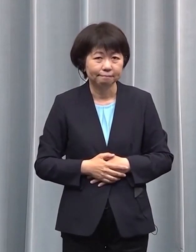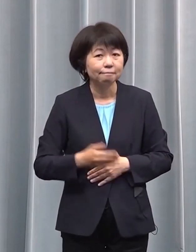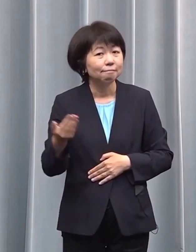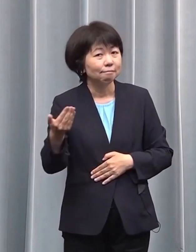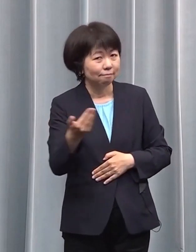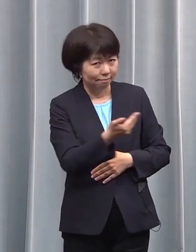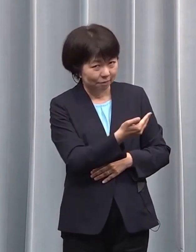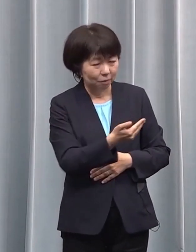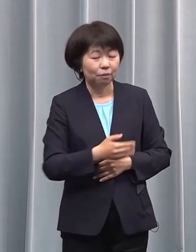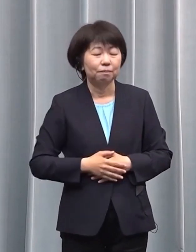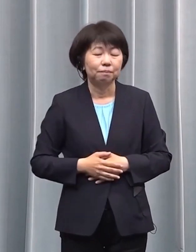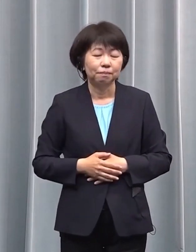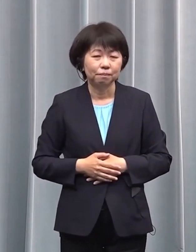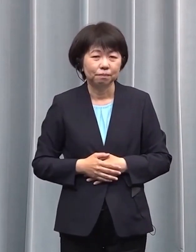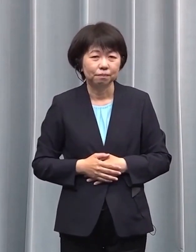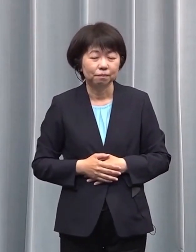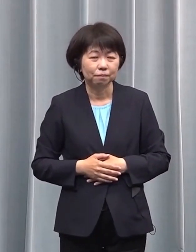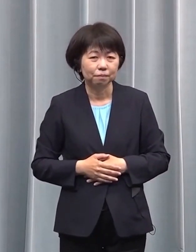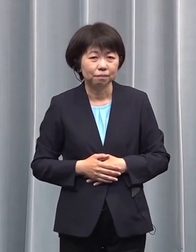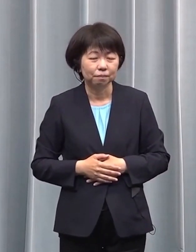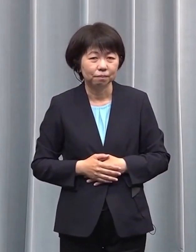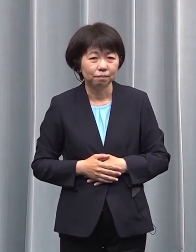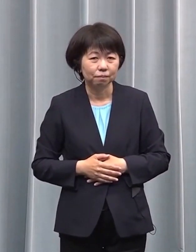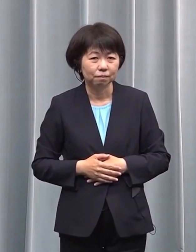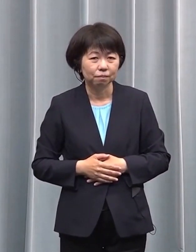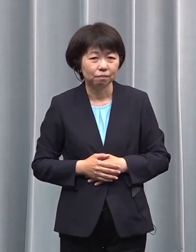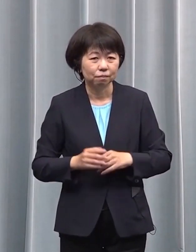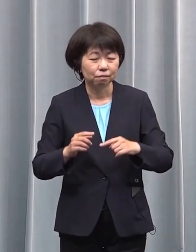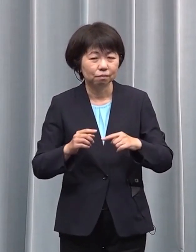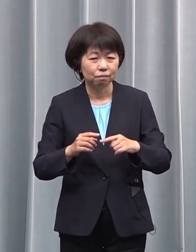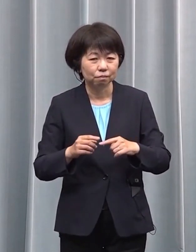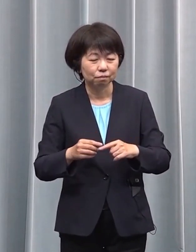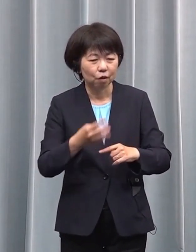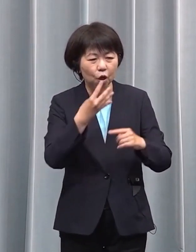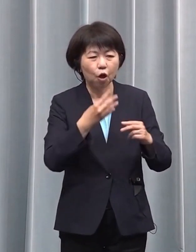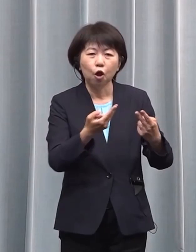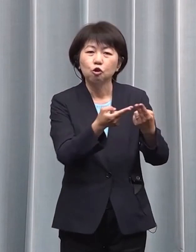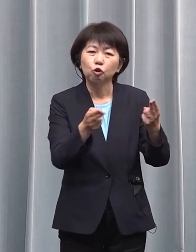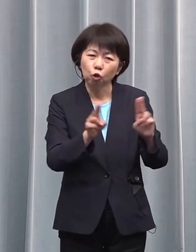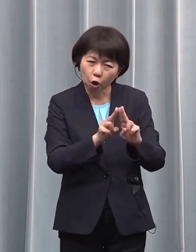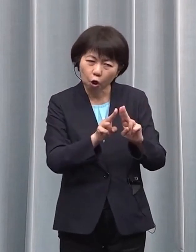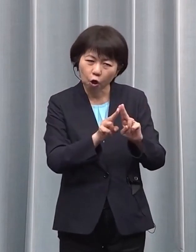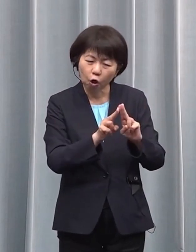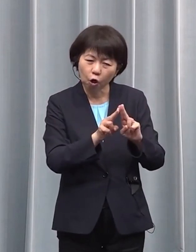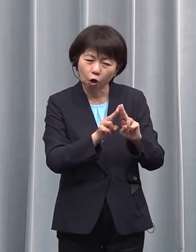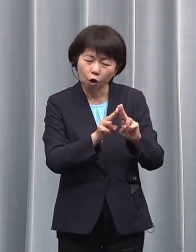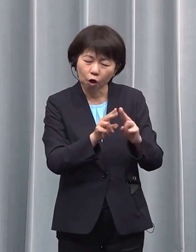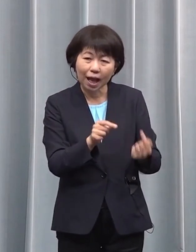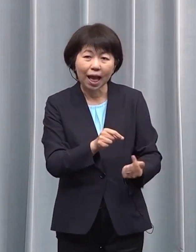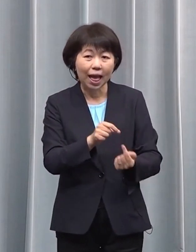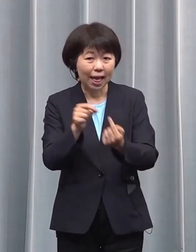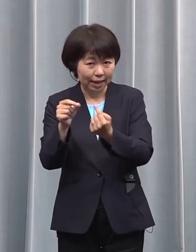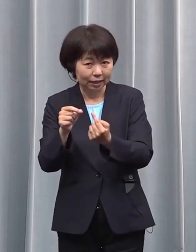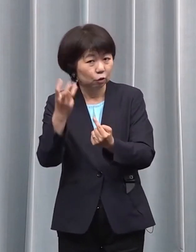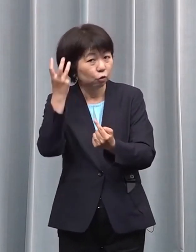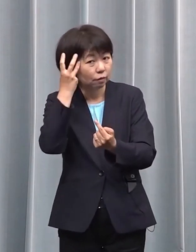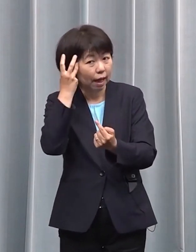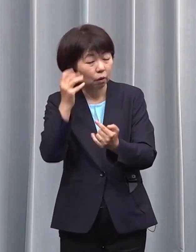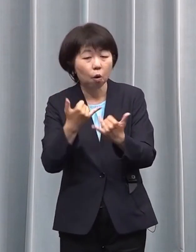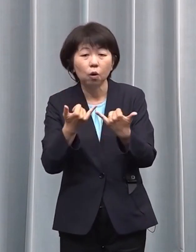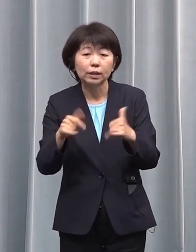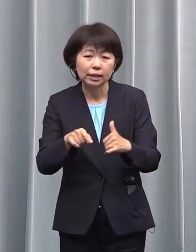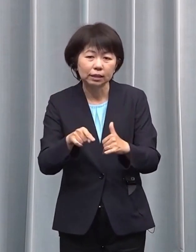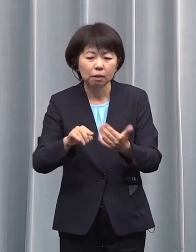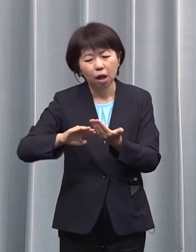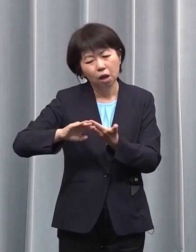はい、あの政府入管与党が出してきている参考人というのは極めて他の参与員と比べても問題